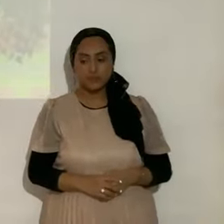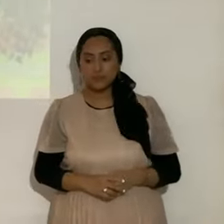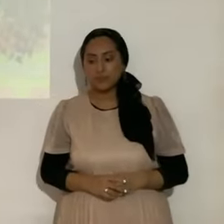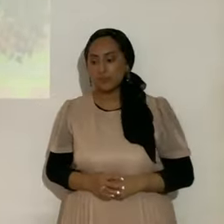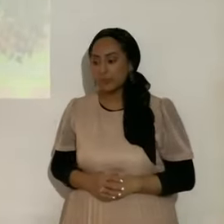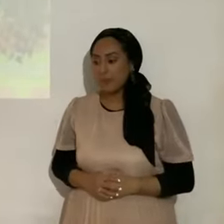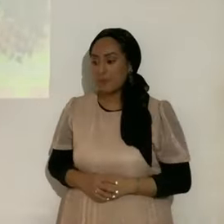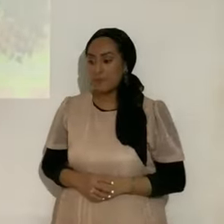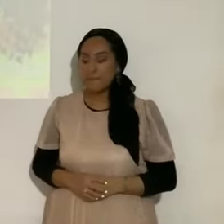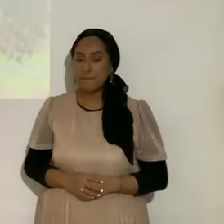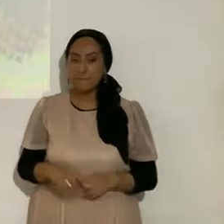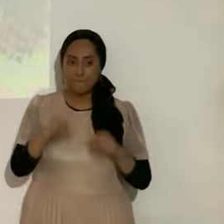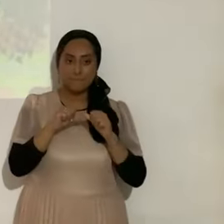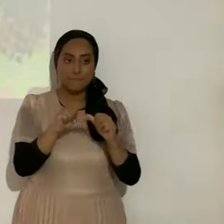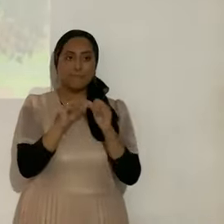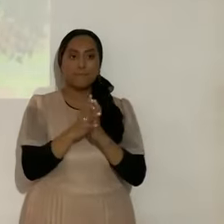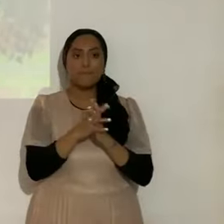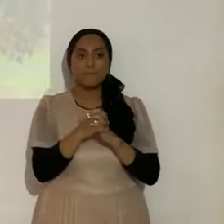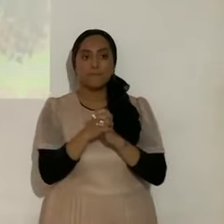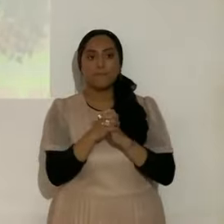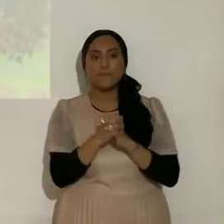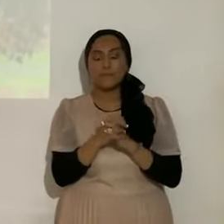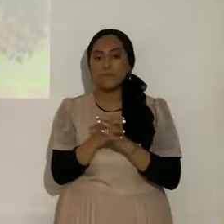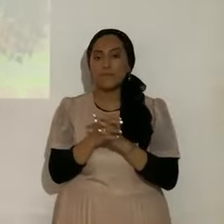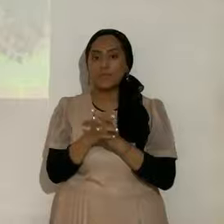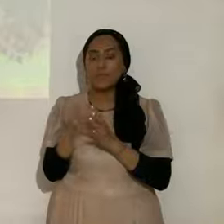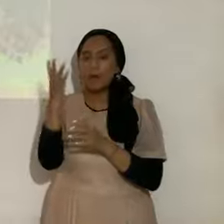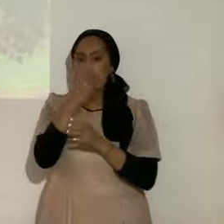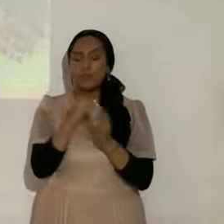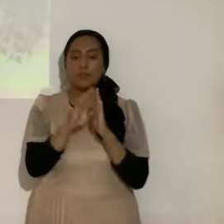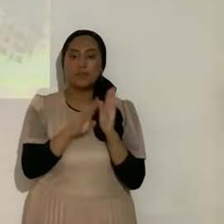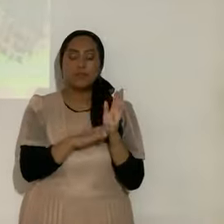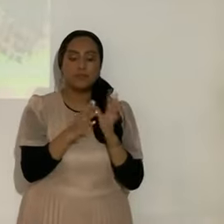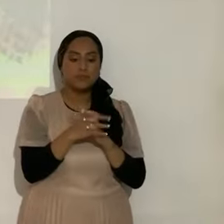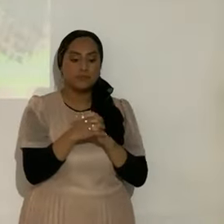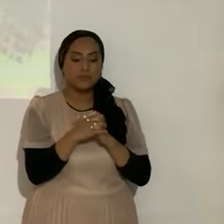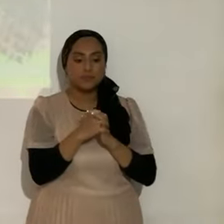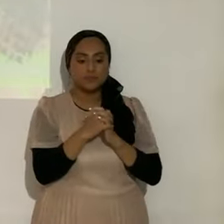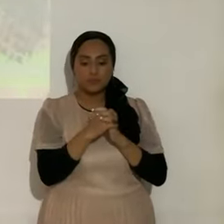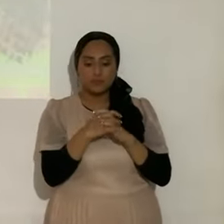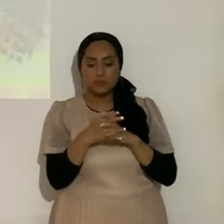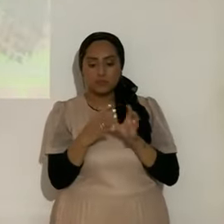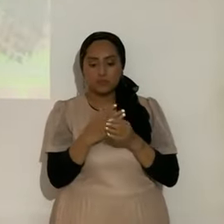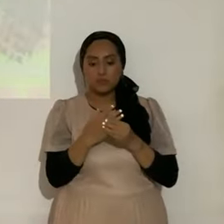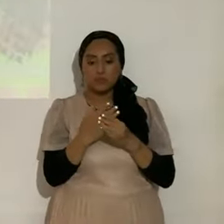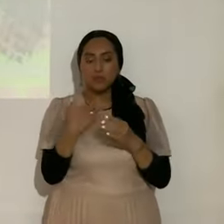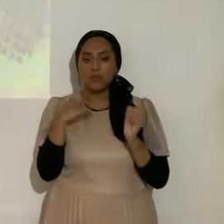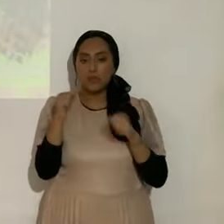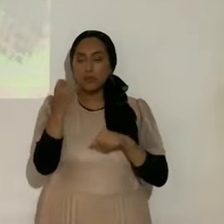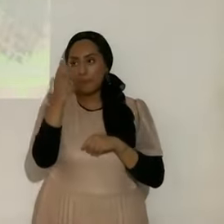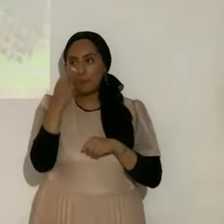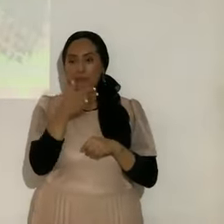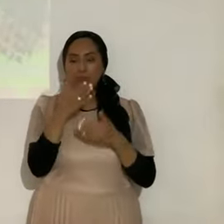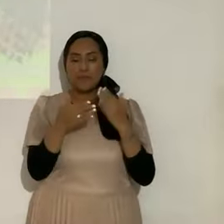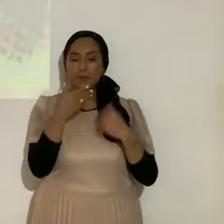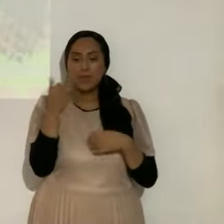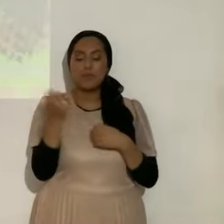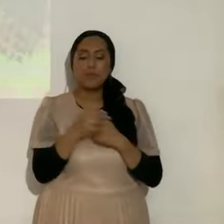Bueno, vamos a continuar, esta traducción es muy bonita, hermanos, y pues se entiende un poco más, con más